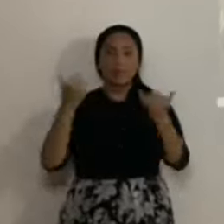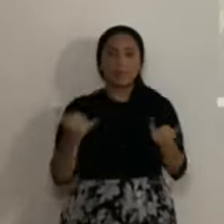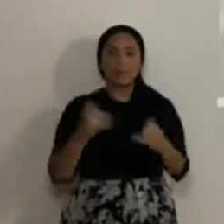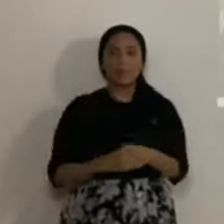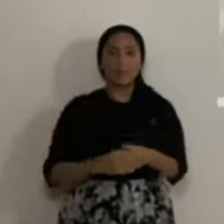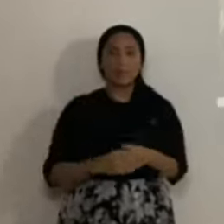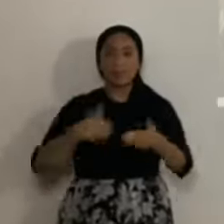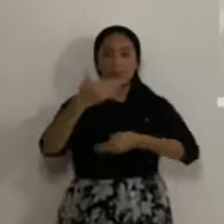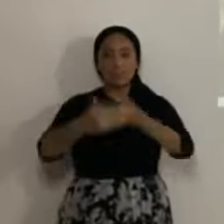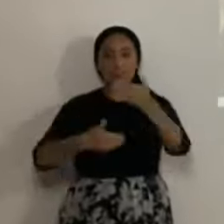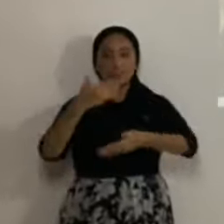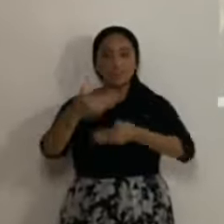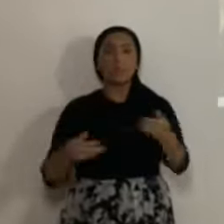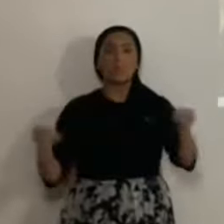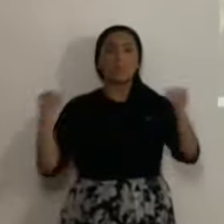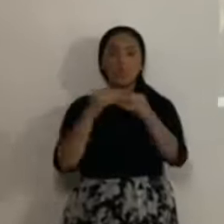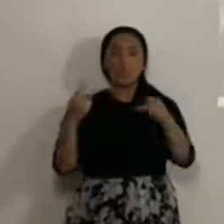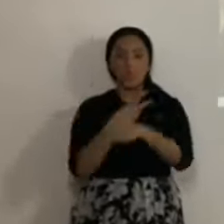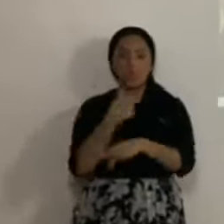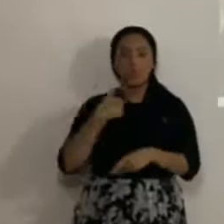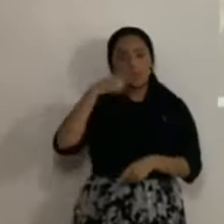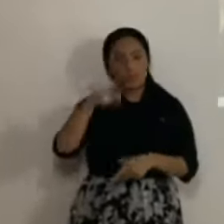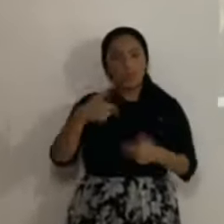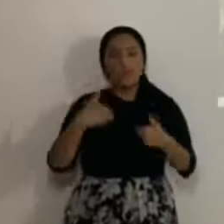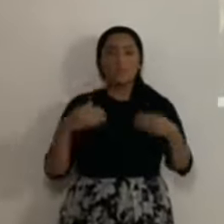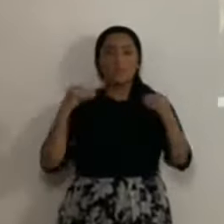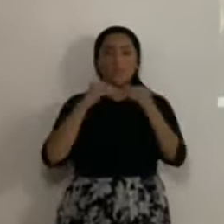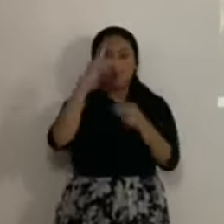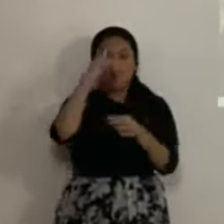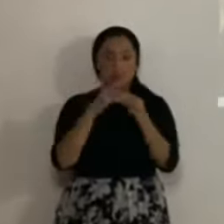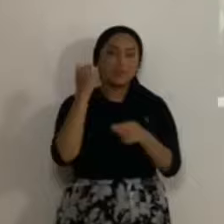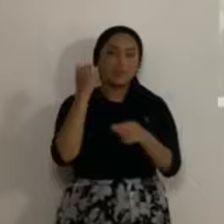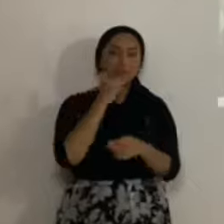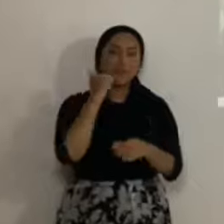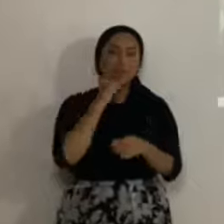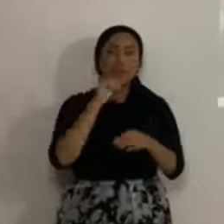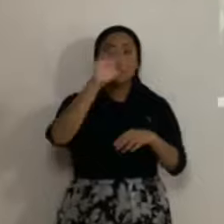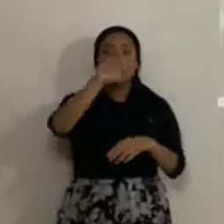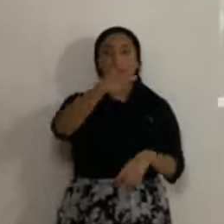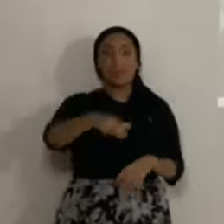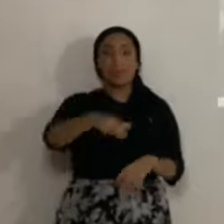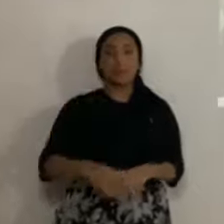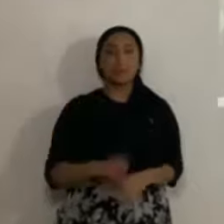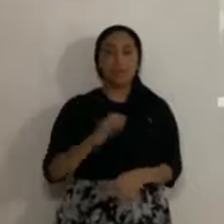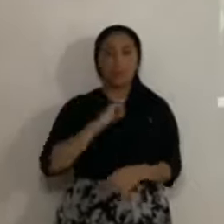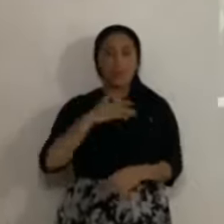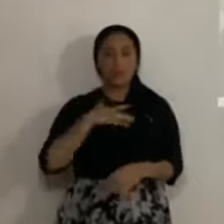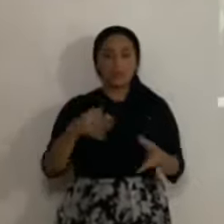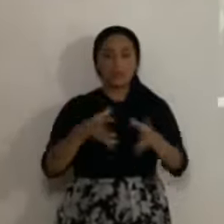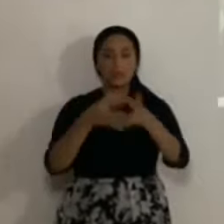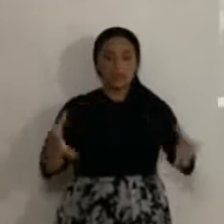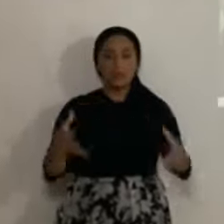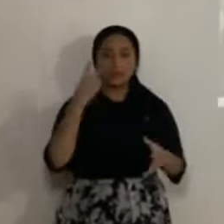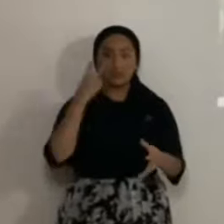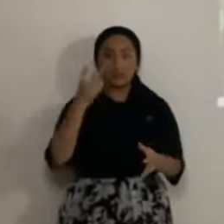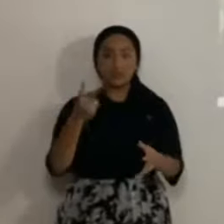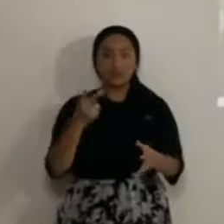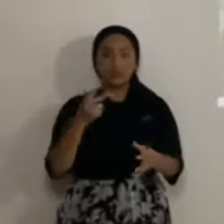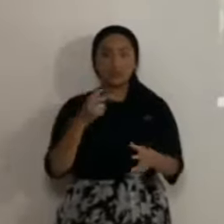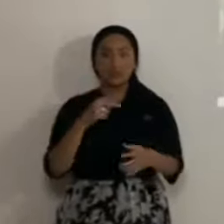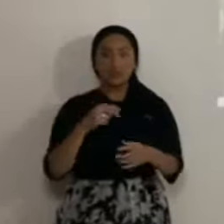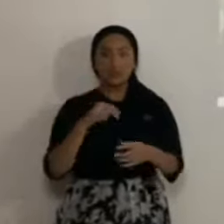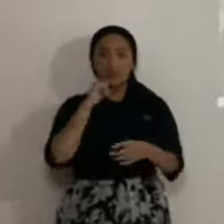las cosas irán empeorando, pero nosotros tenemos que tener más fe cada día. Miren, me gustó mucho ver, ya no lo anuncié